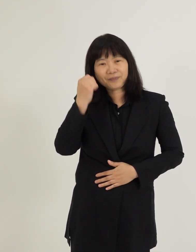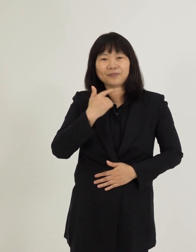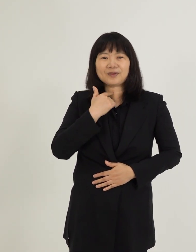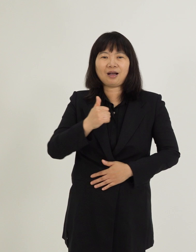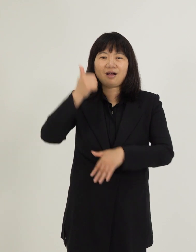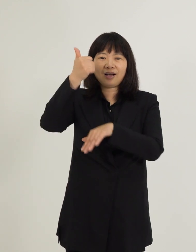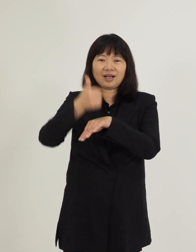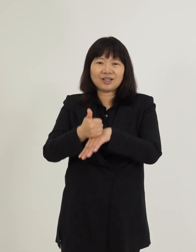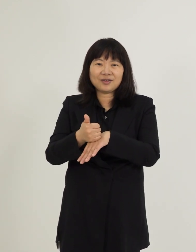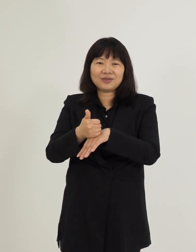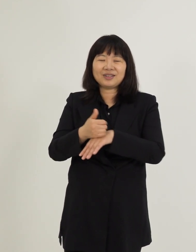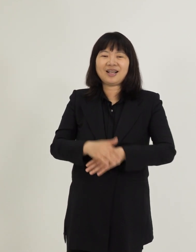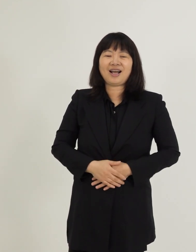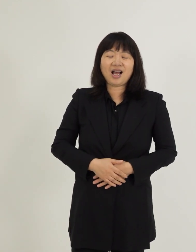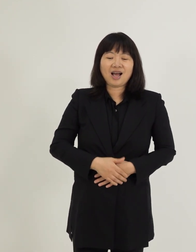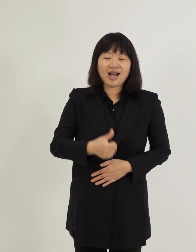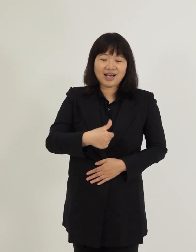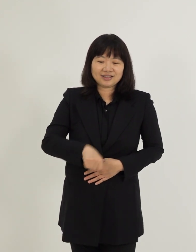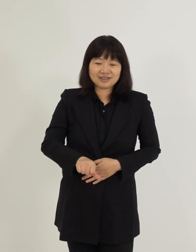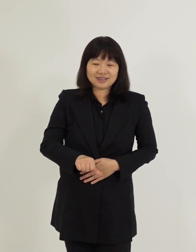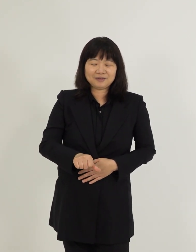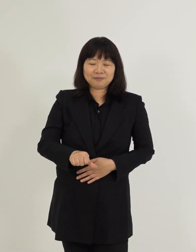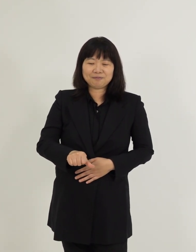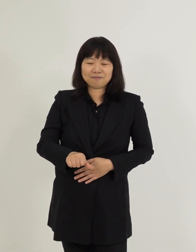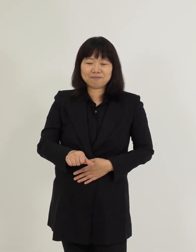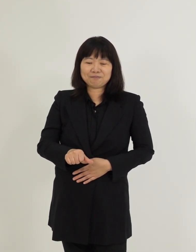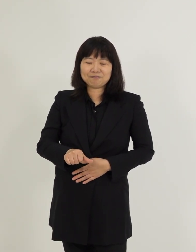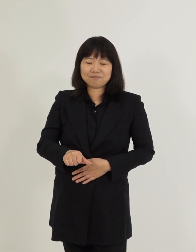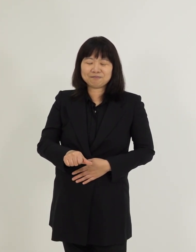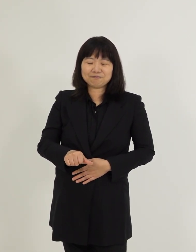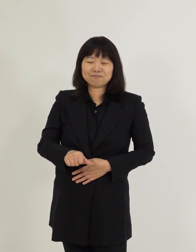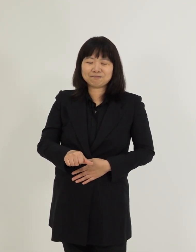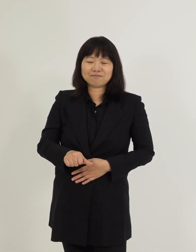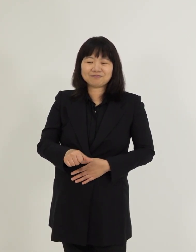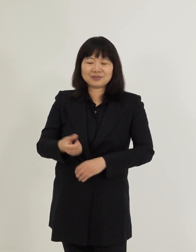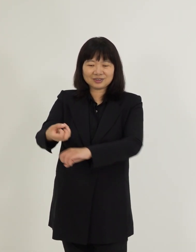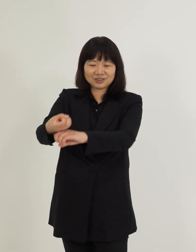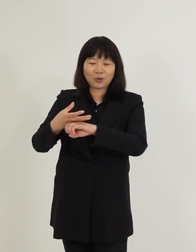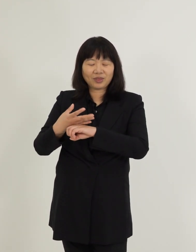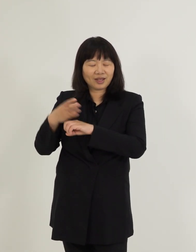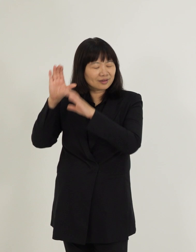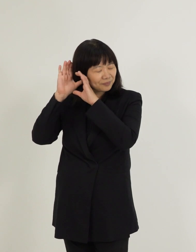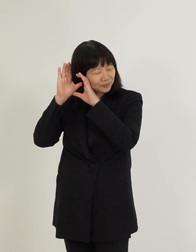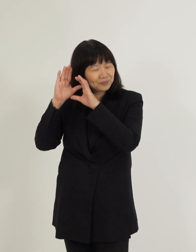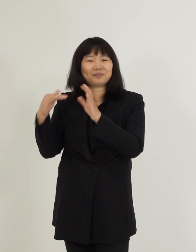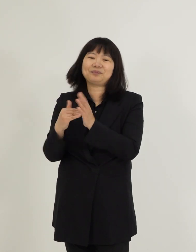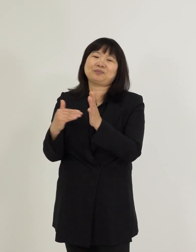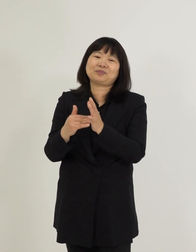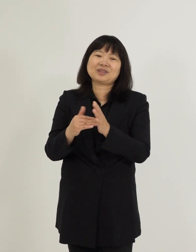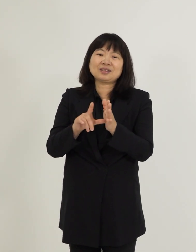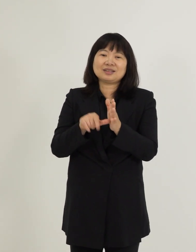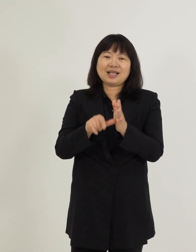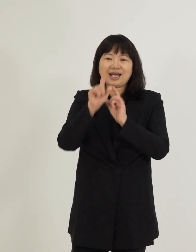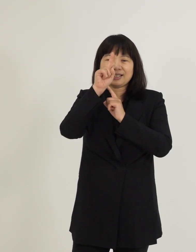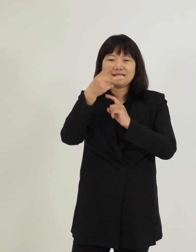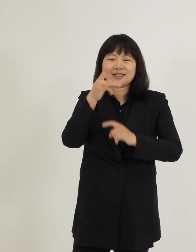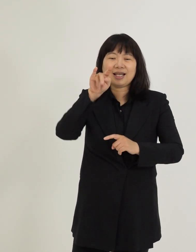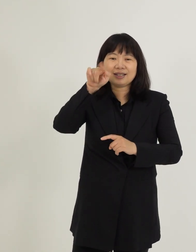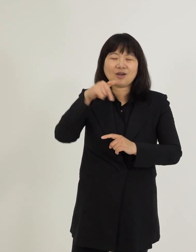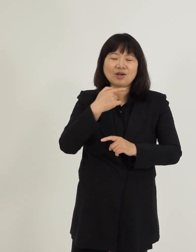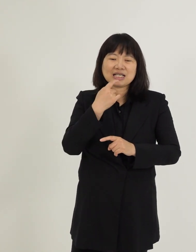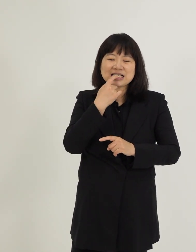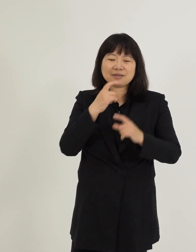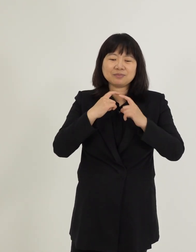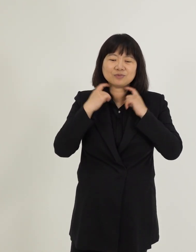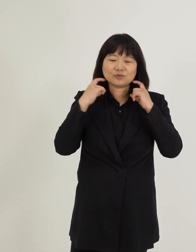그걸 나중에 이 아들이 알게 됐죠. 그때 그 이태석 신부가